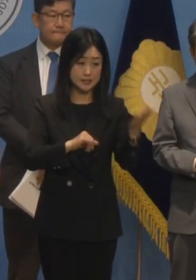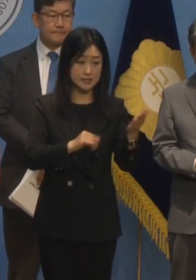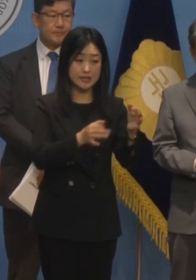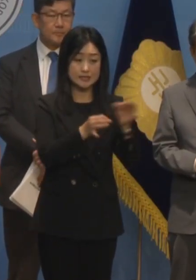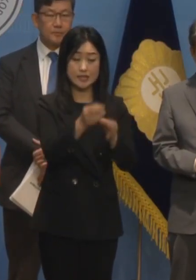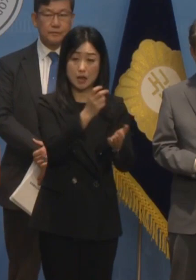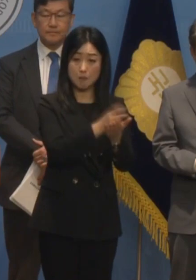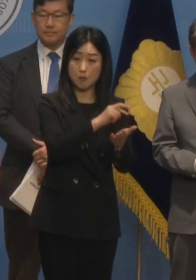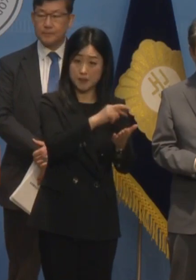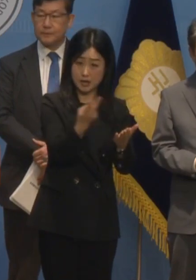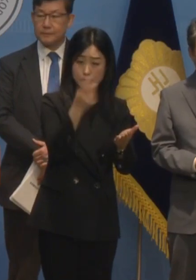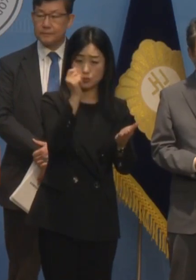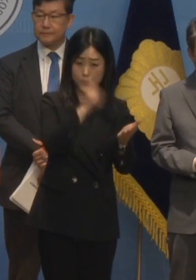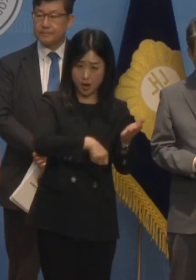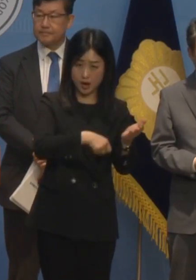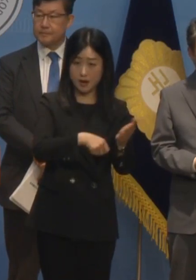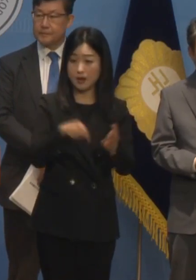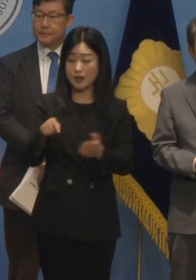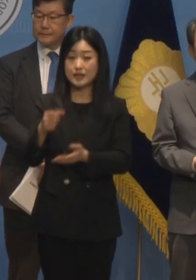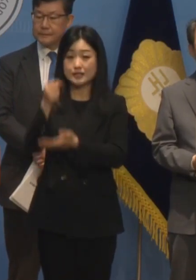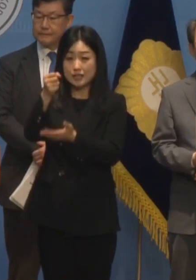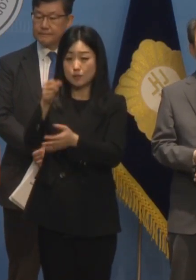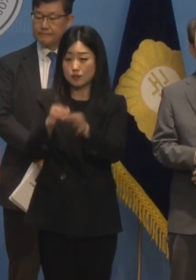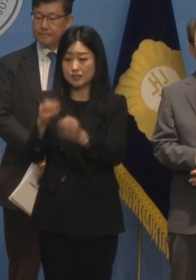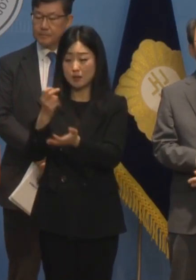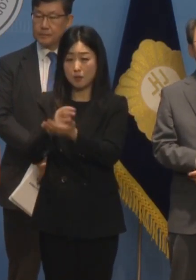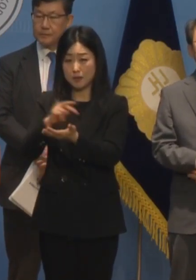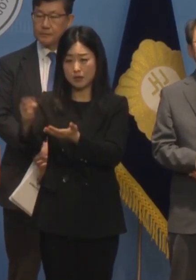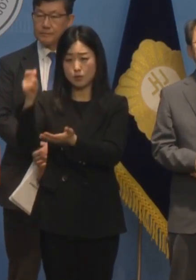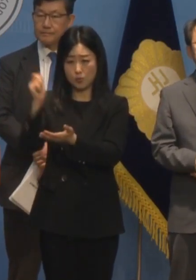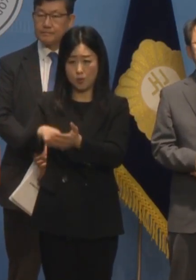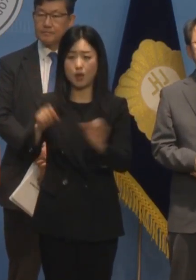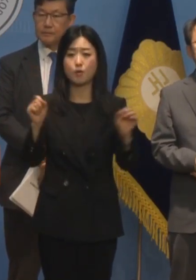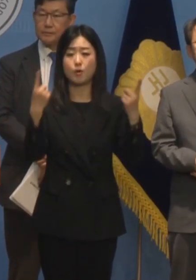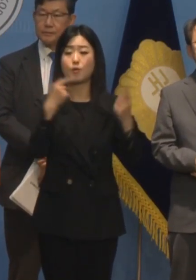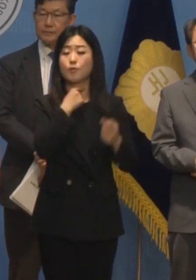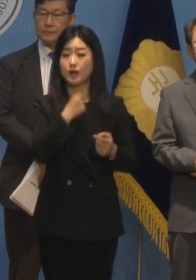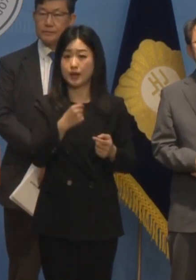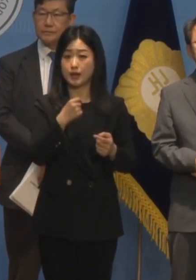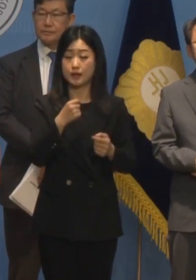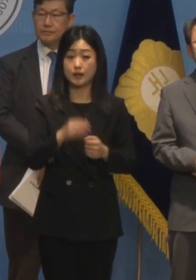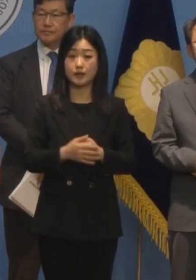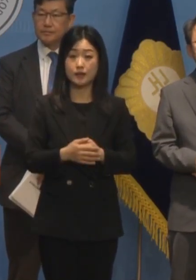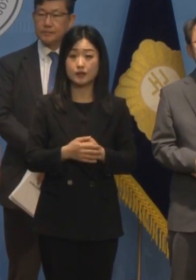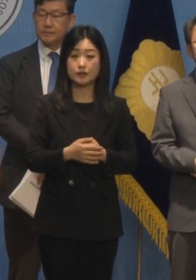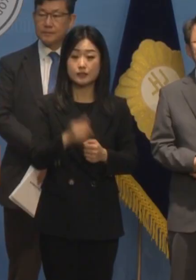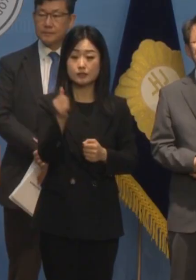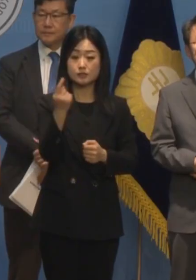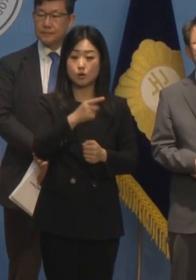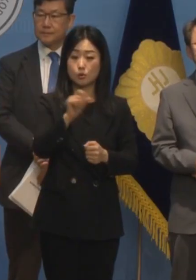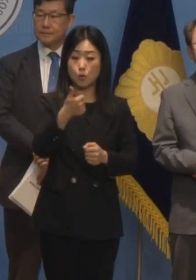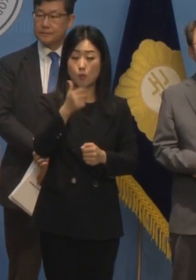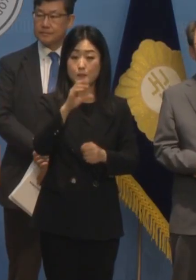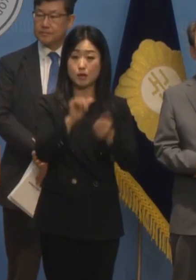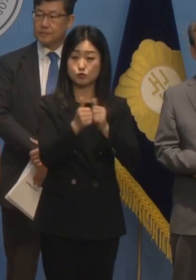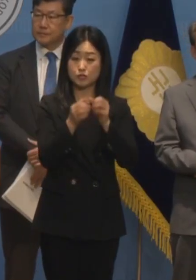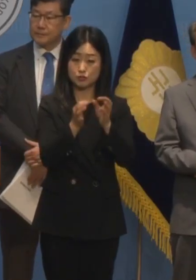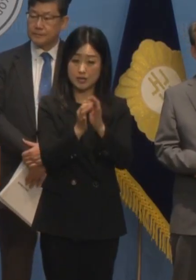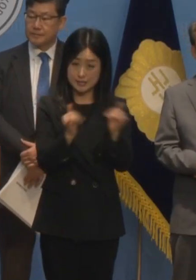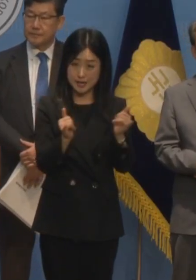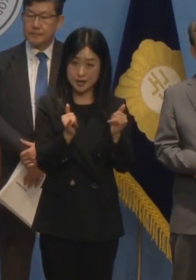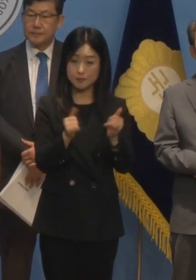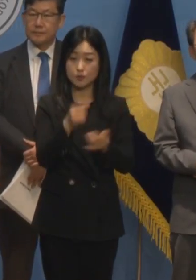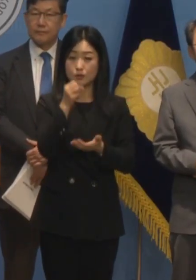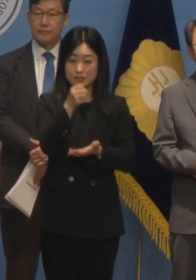개정안을 통과시킬 것을 약속드립니다. 1,500만 주식 투자자를 보호하고 한국 자본시장의 신뢰를 회복하기